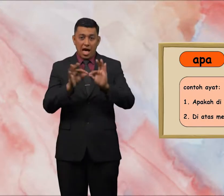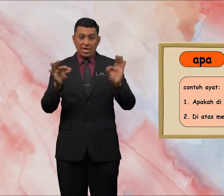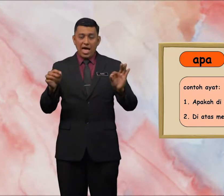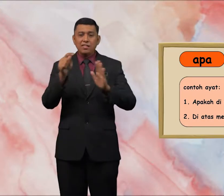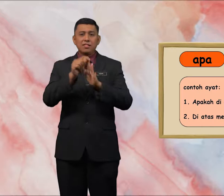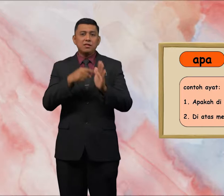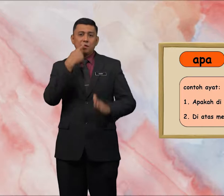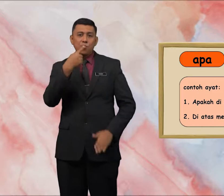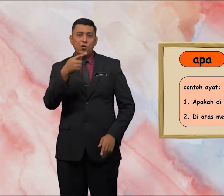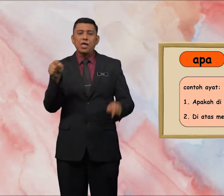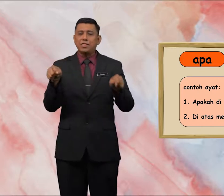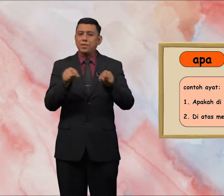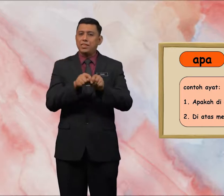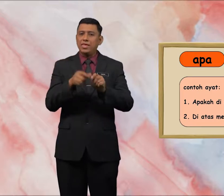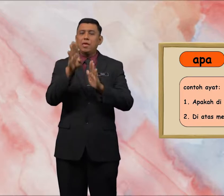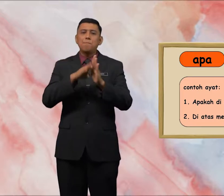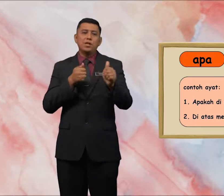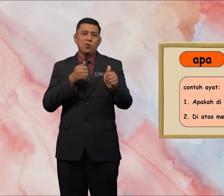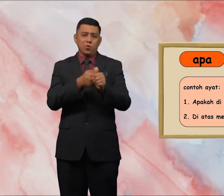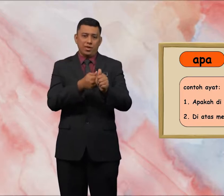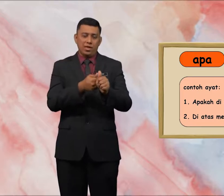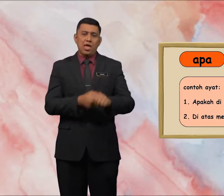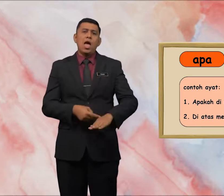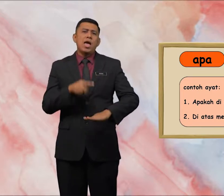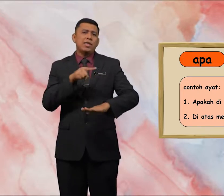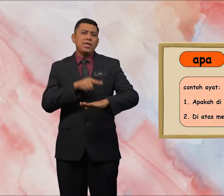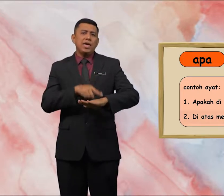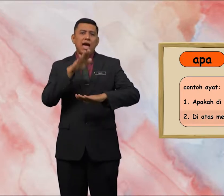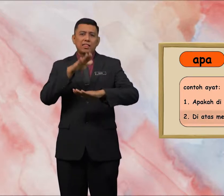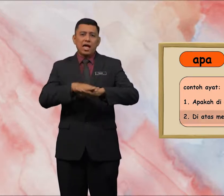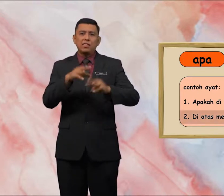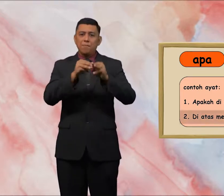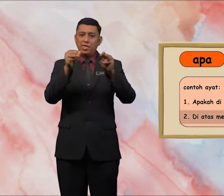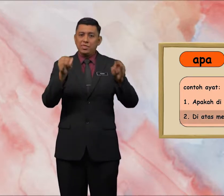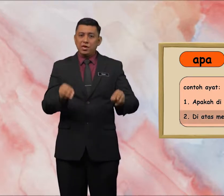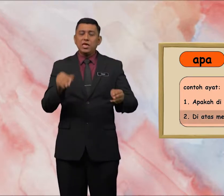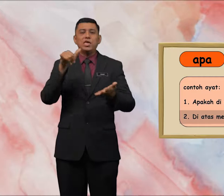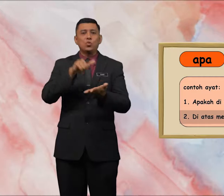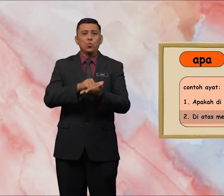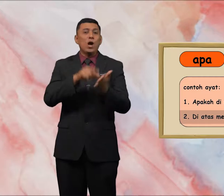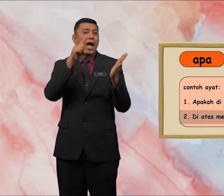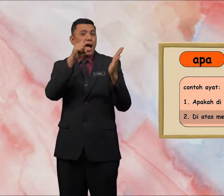Ayat tersebut seperti berikut. Di atas meja itu